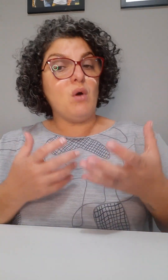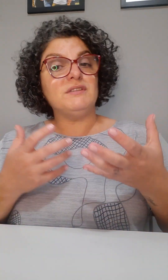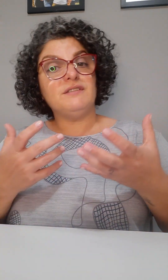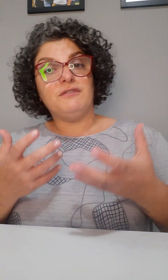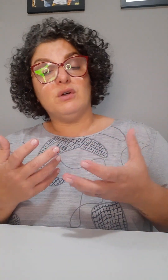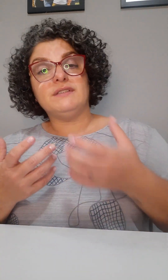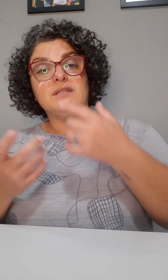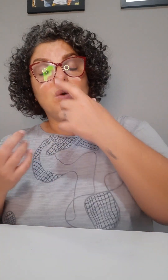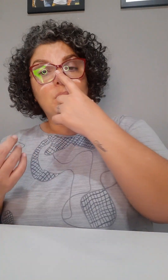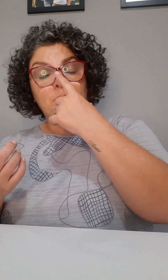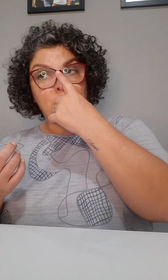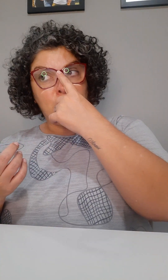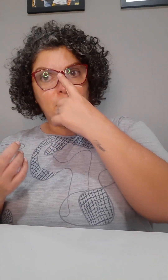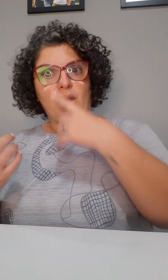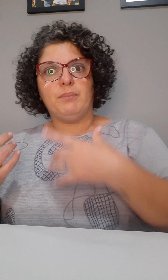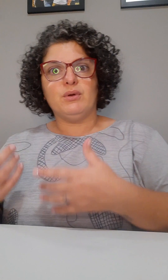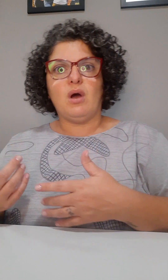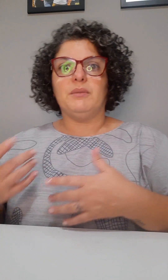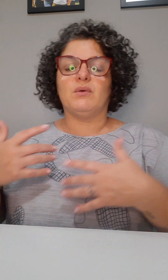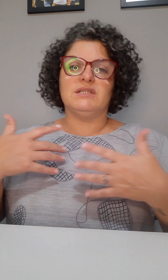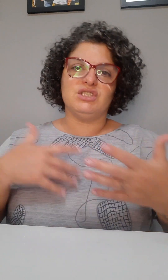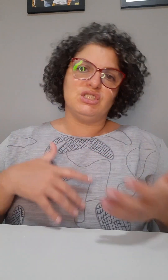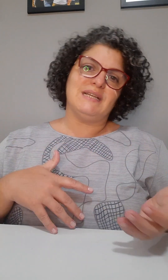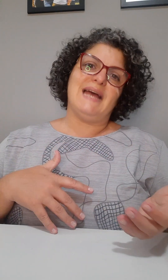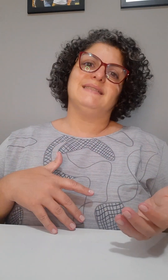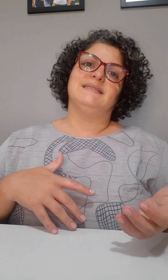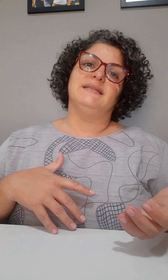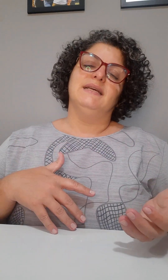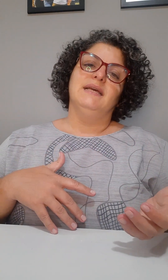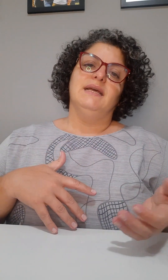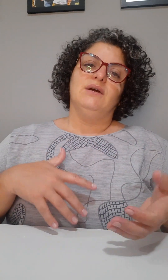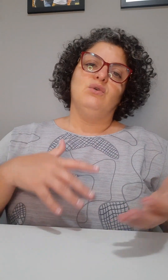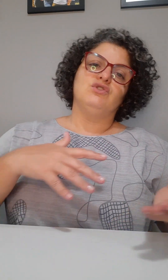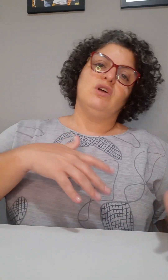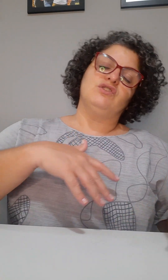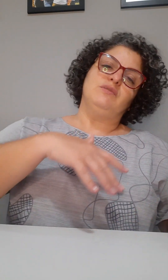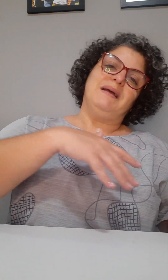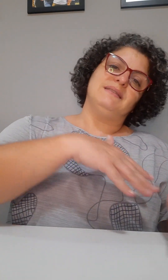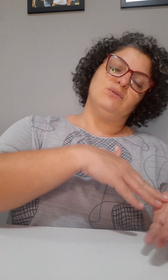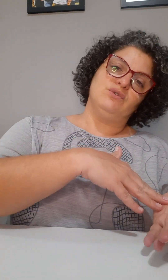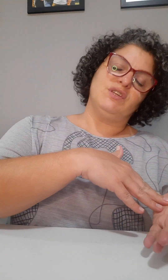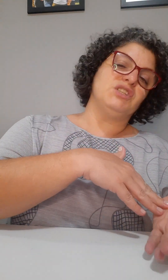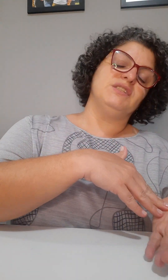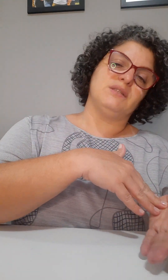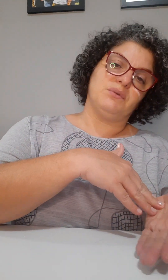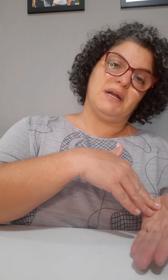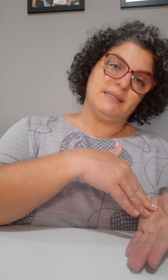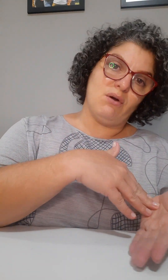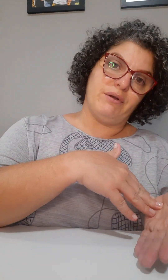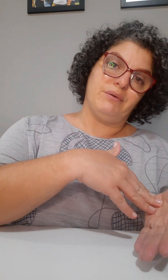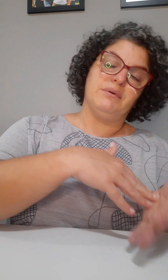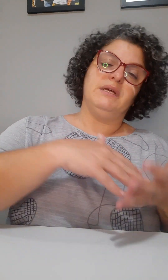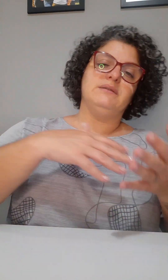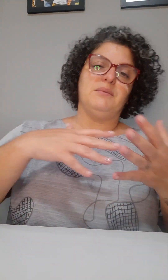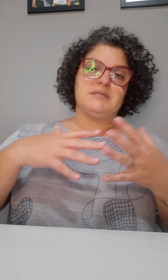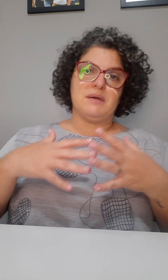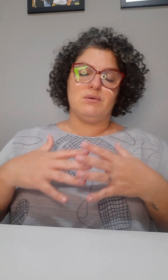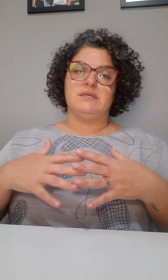se fosse o próprio nome. Quando a gente nasce, os nossos pais não nos registram no cartório. Então, é a mesma coisa.